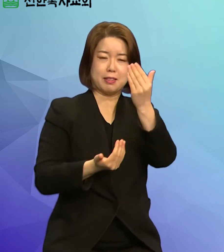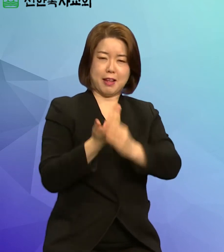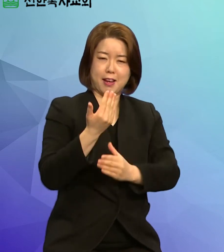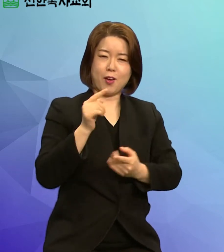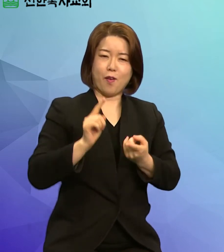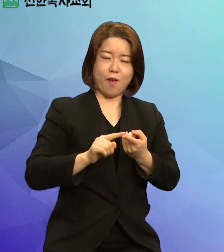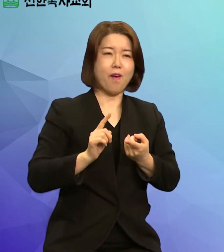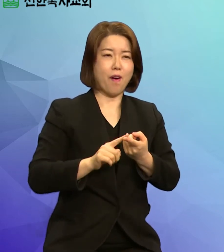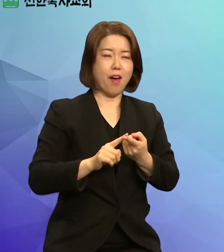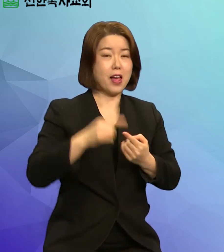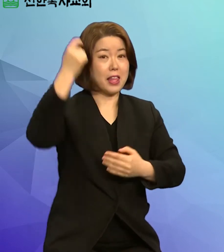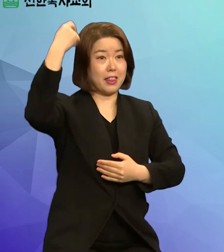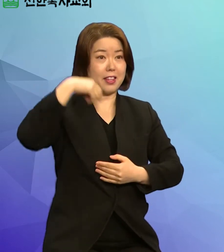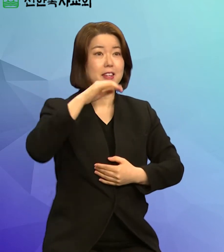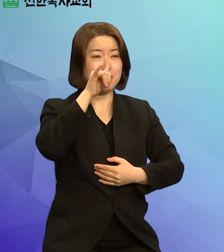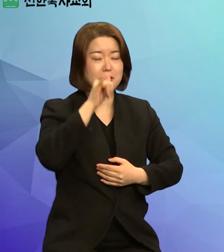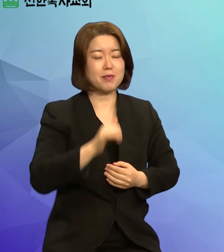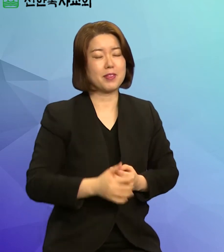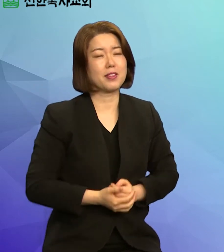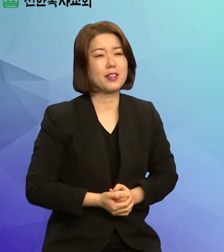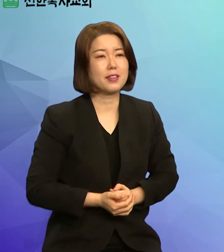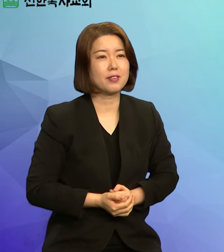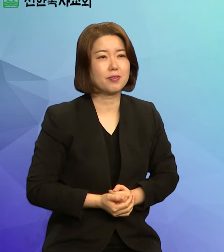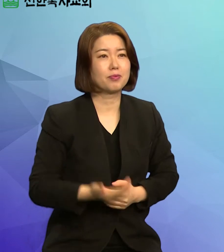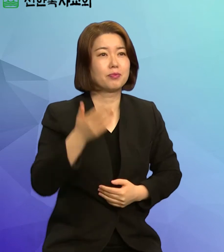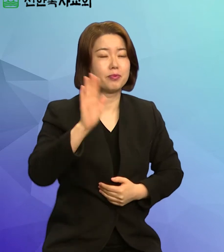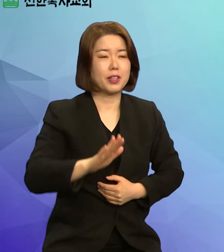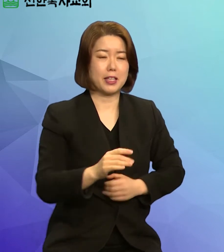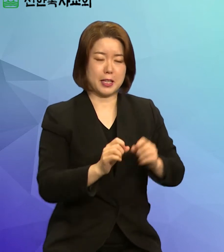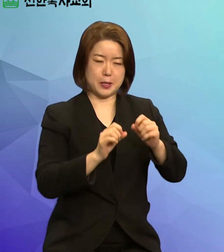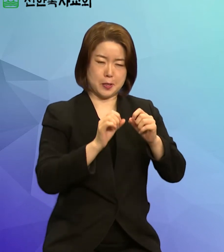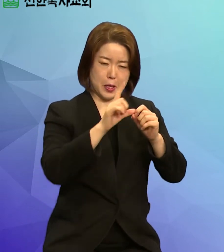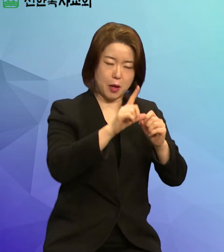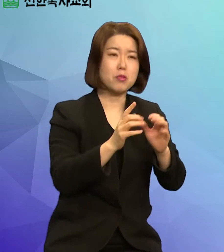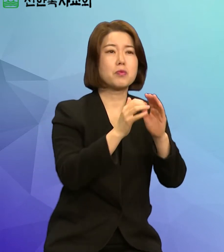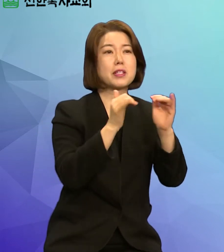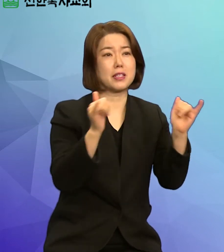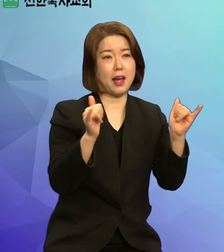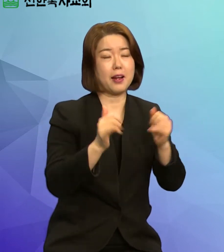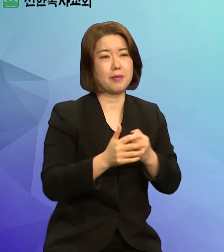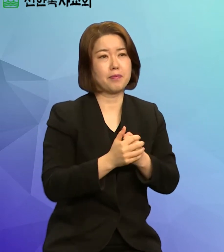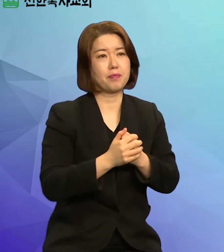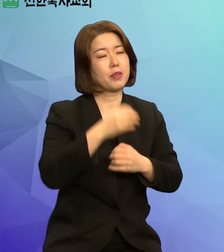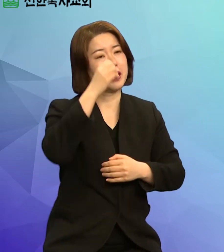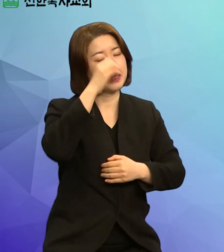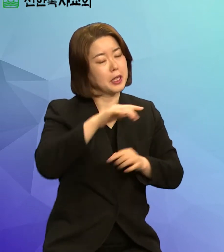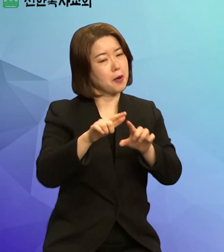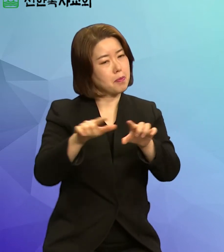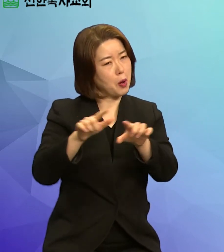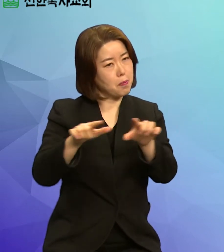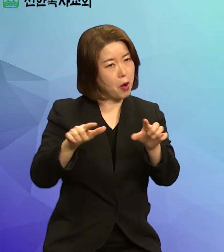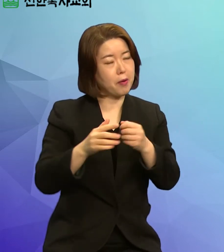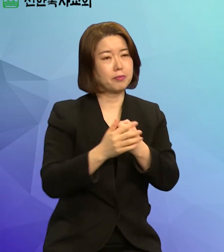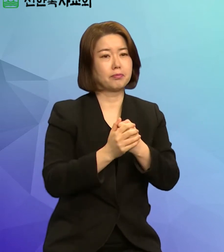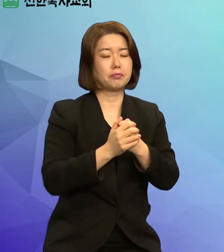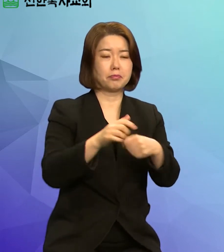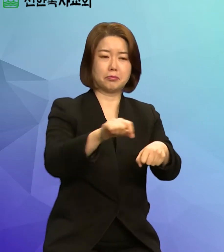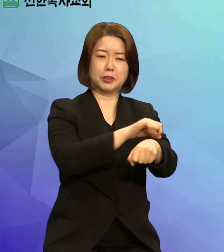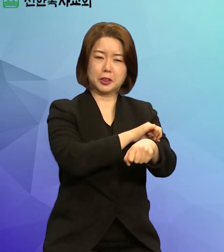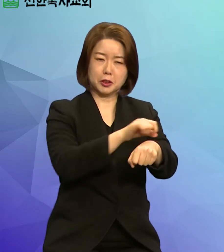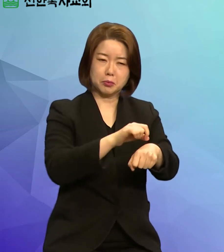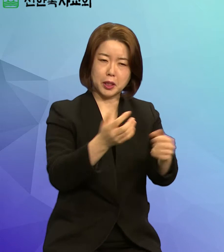느낌이 들지 않습니까? 그런데 대부분의 사람들은 그저 평범하고 별일